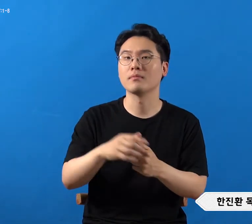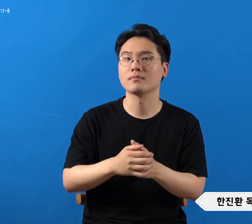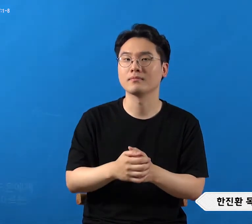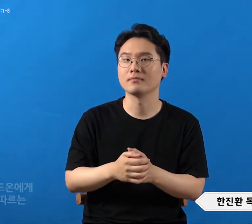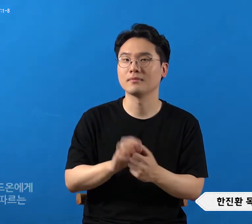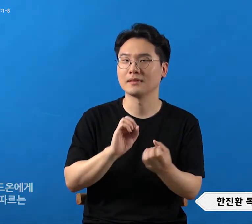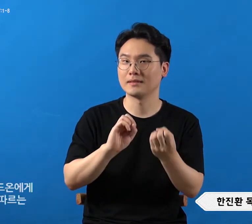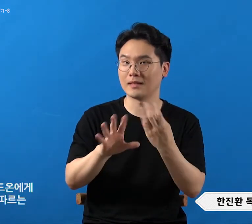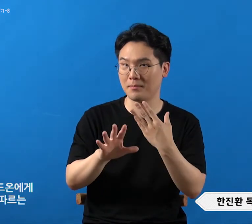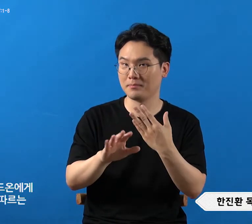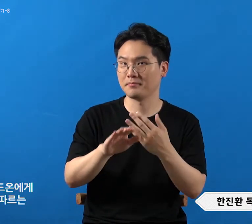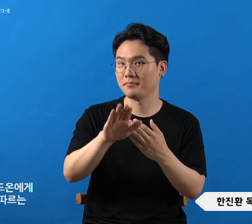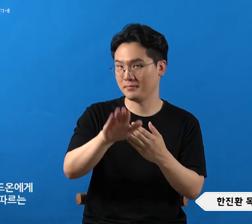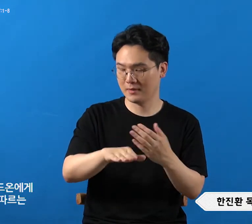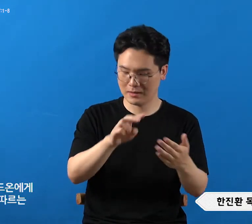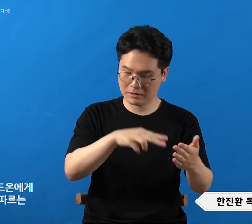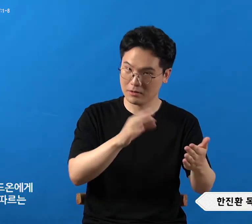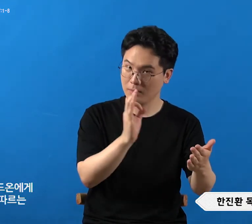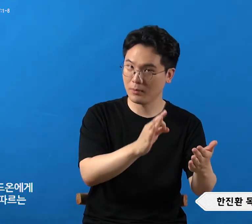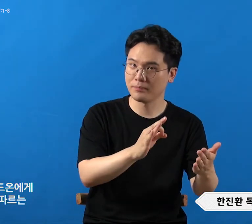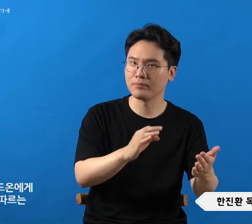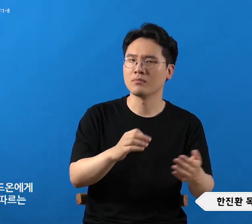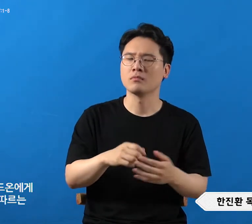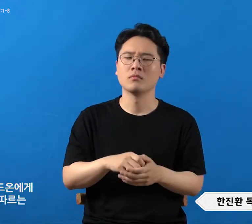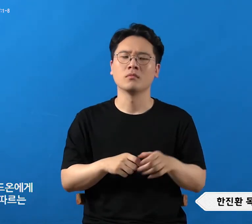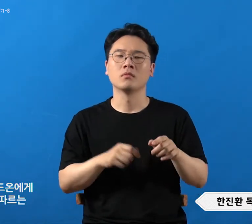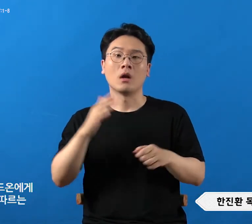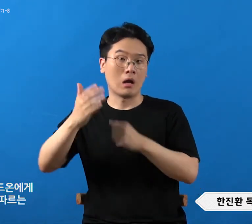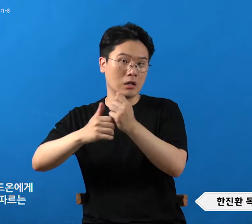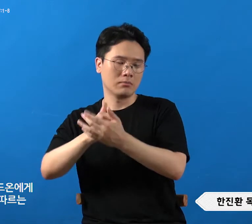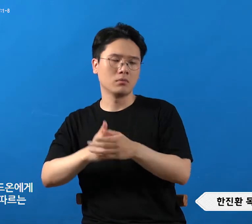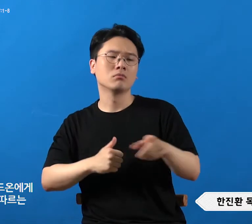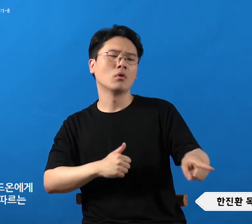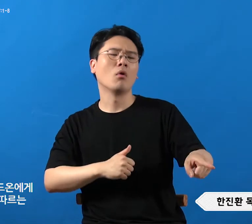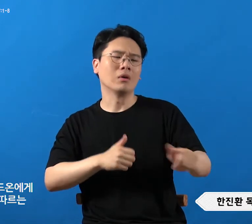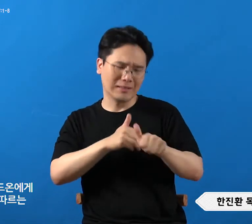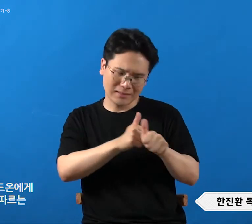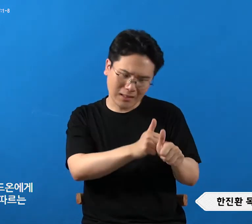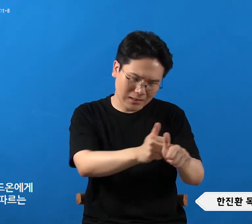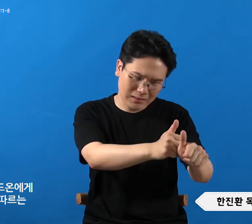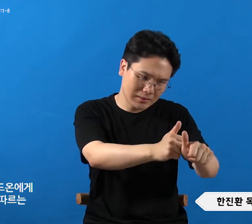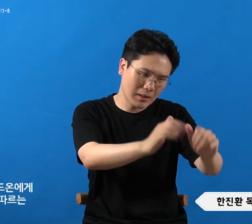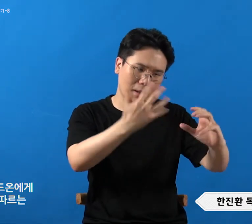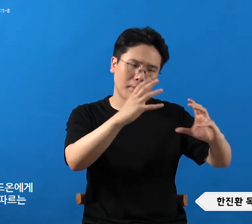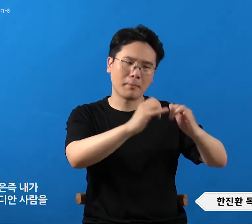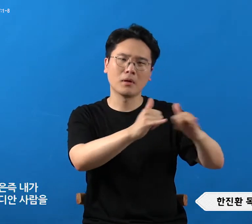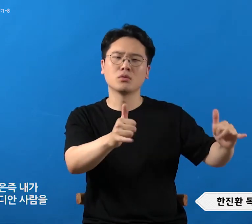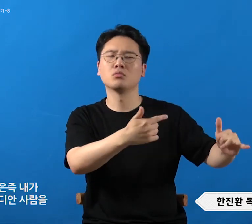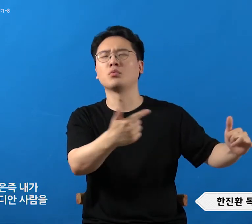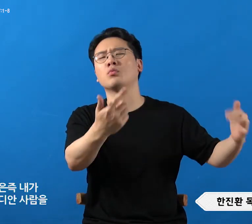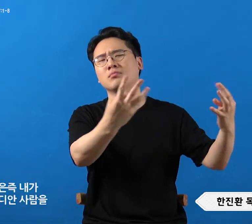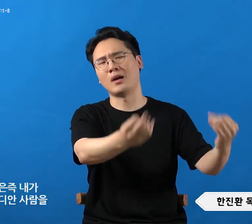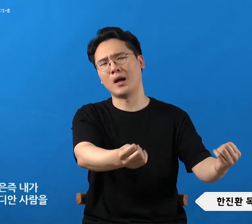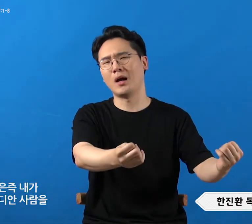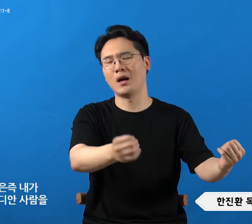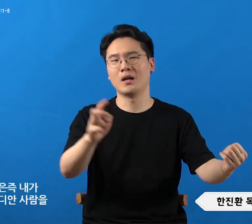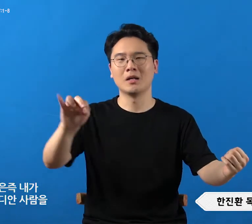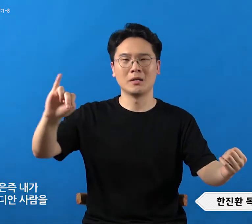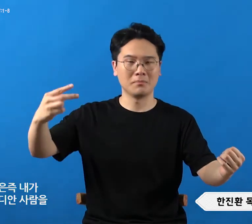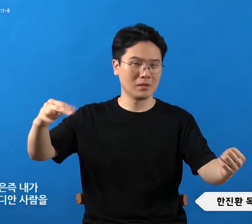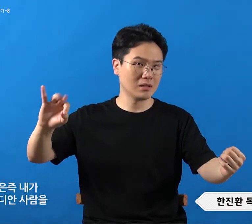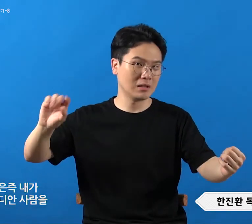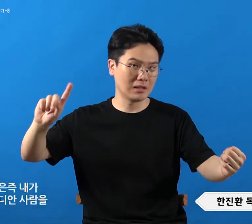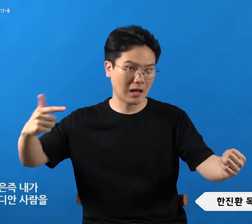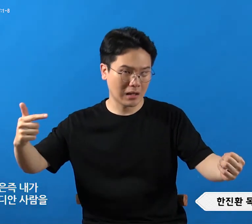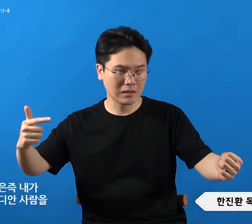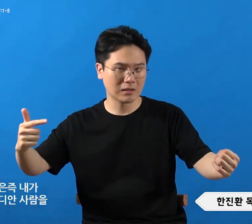여호와께서 기드온에게 이르시되 너를 따르는 백성이 너무 많은즉 내가 그들의 손에 미디안 사람을 넘겨주지 아니하리니 이는